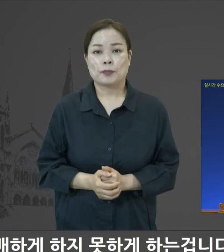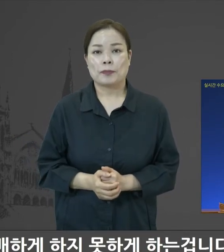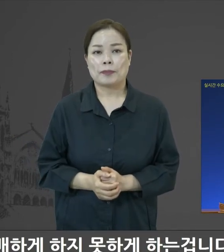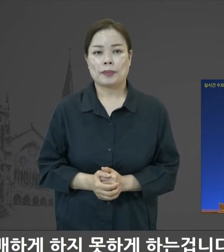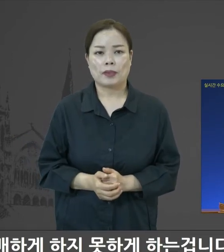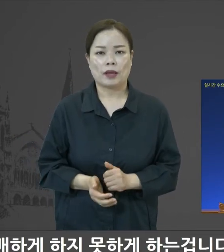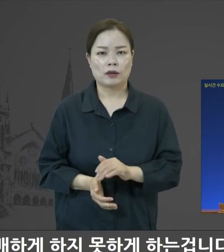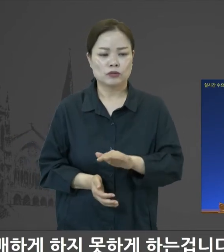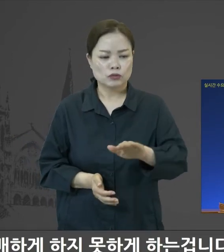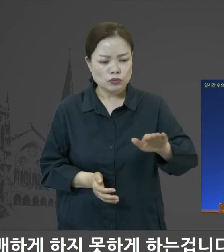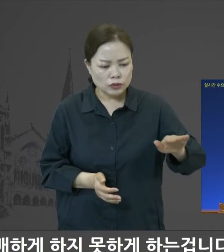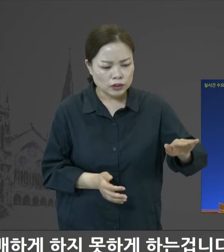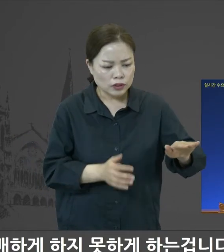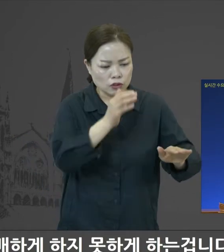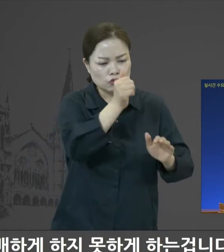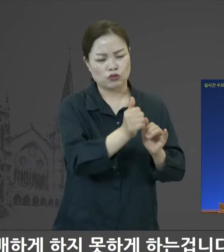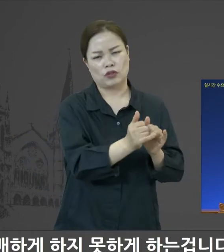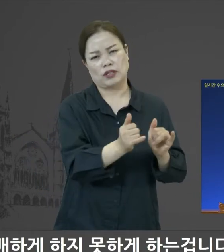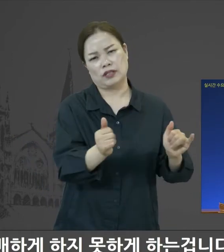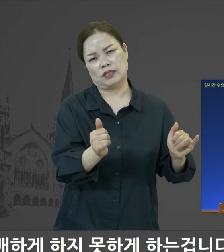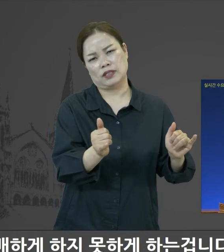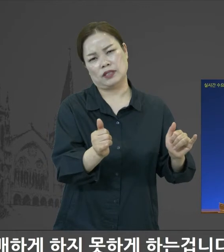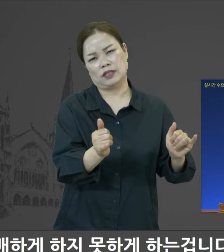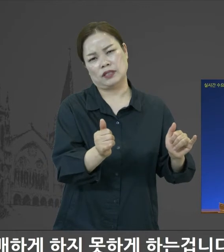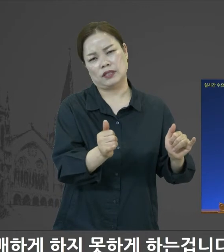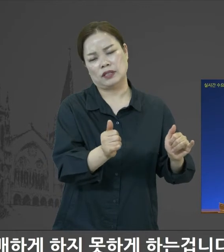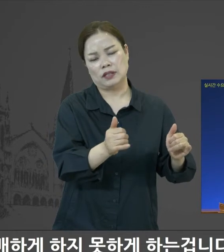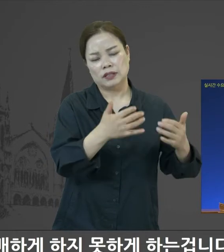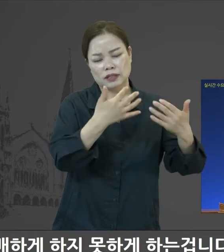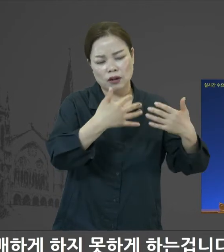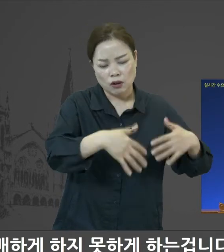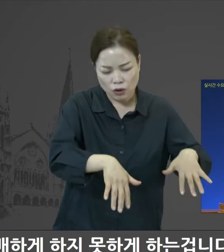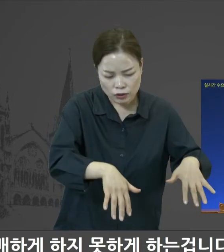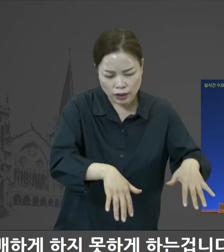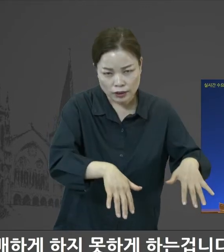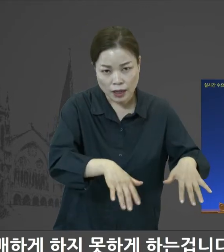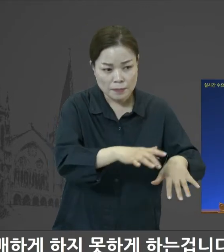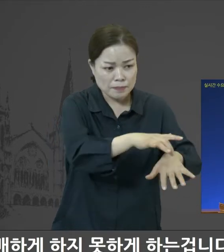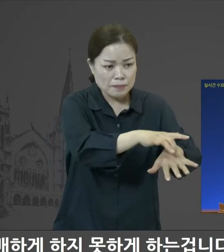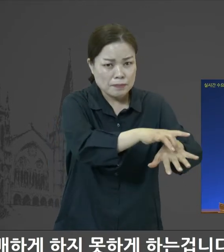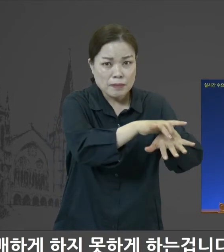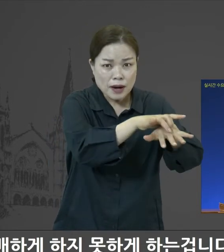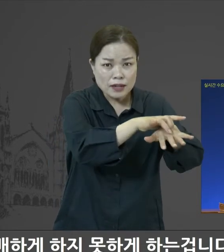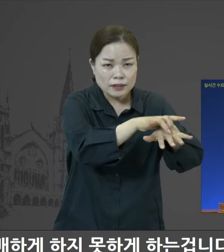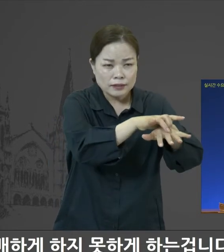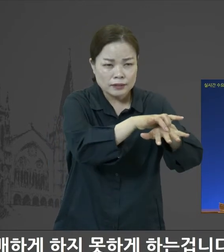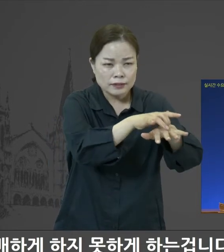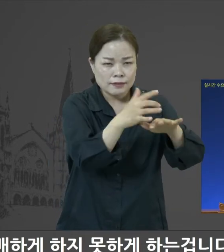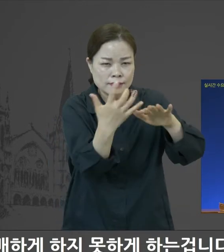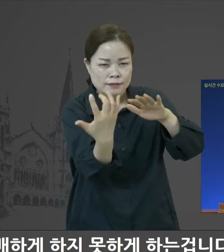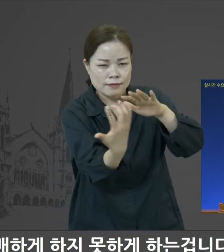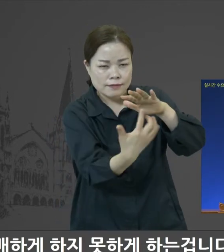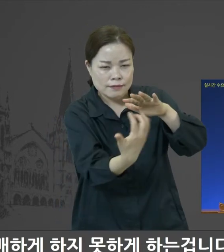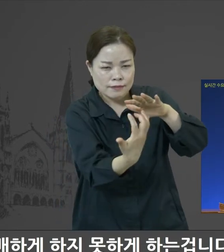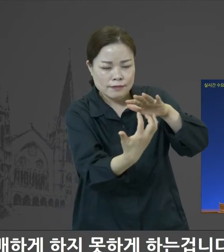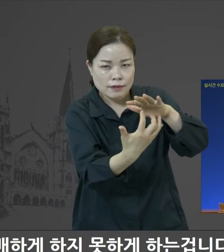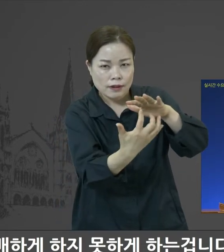그러기에 우리는 우리의 죄인됨과 연약함, 마귀의 이